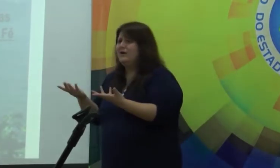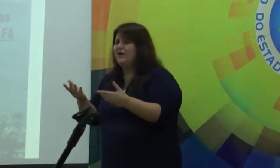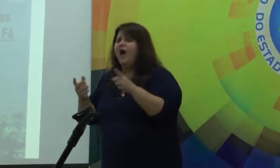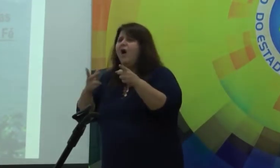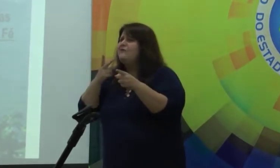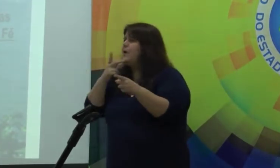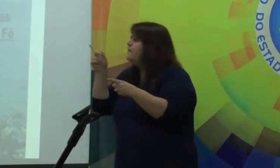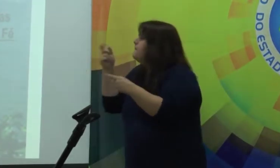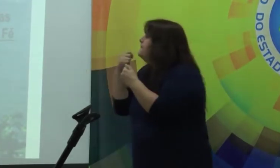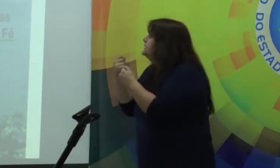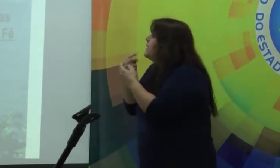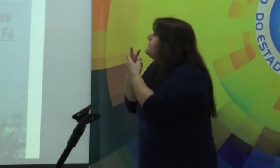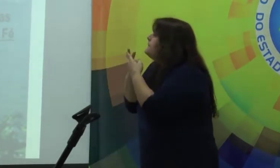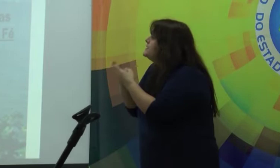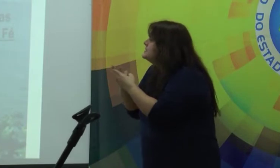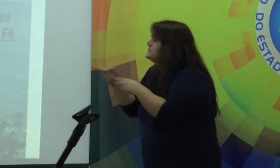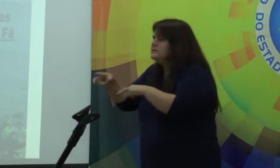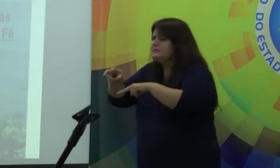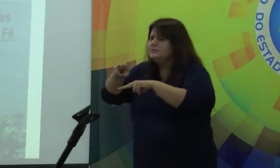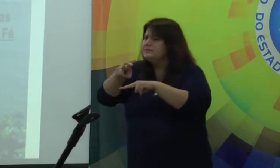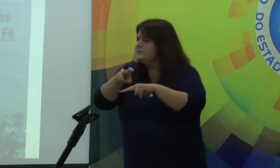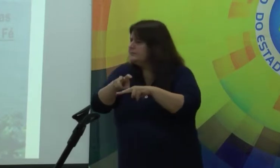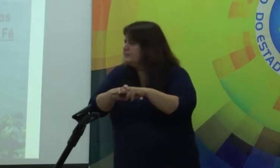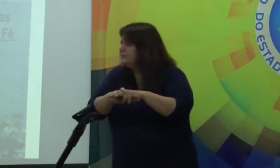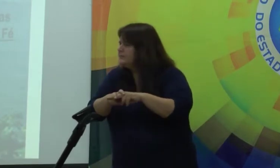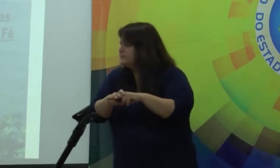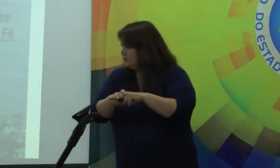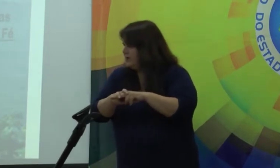Fui embora. E aí